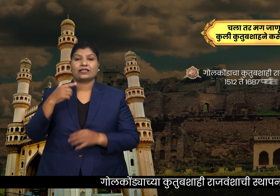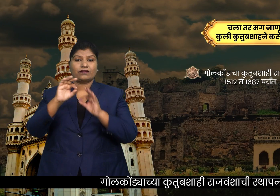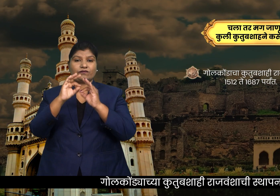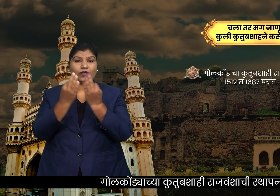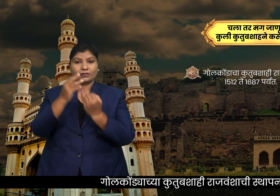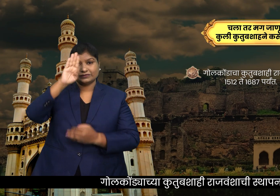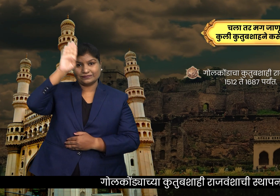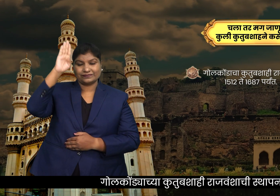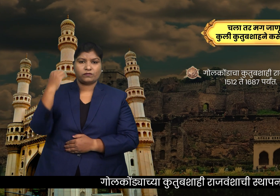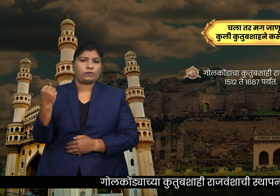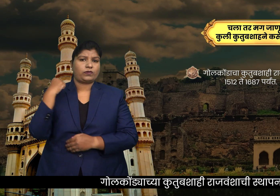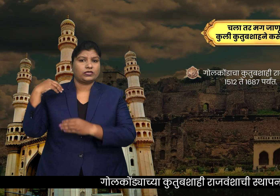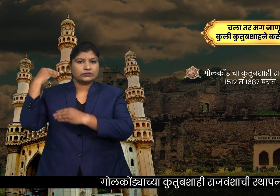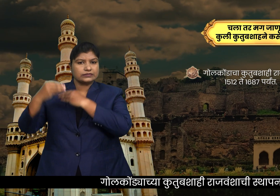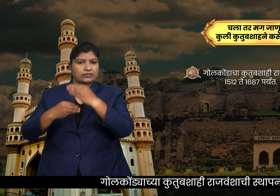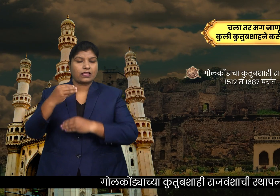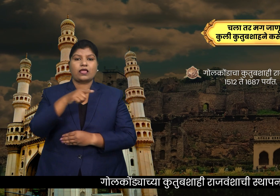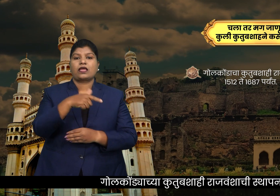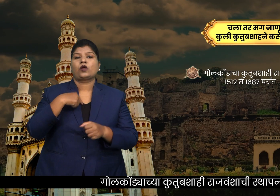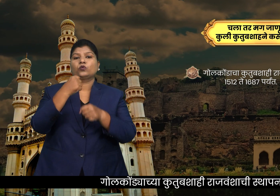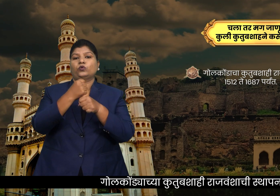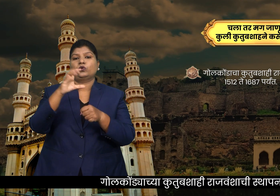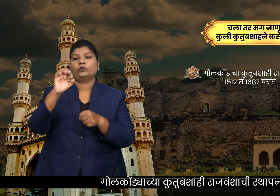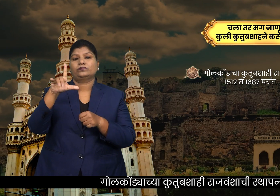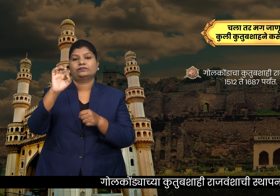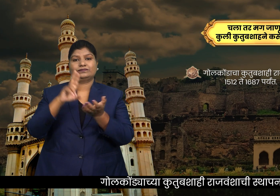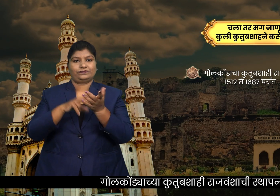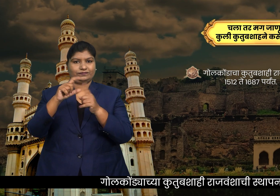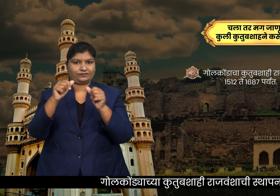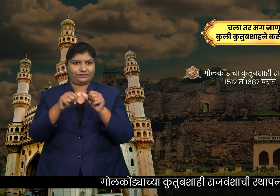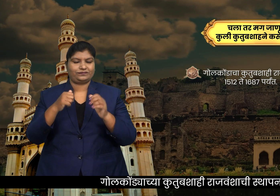गोलकोंडाच्या कुतुबशाही राजवंशाची स्थापना